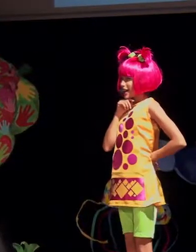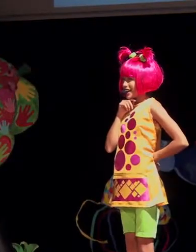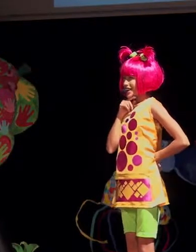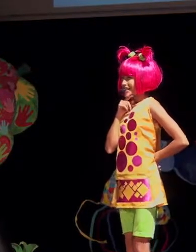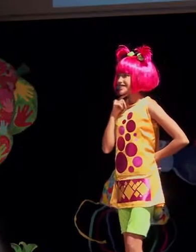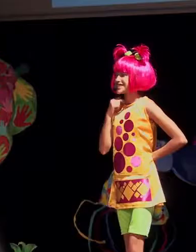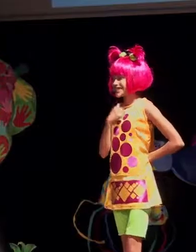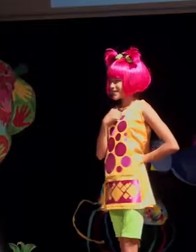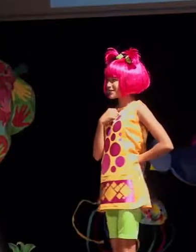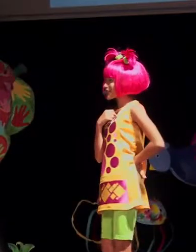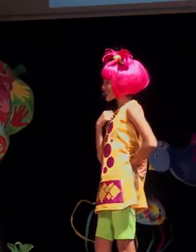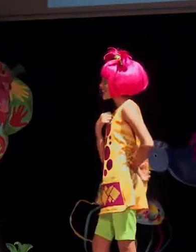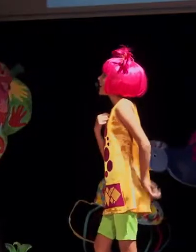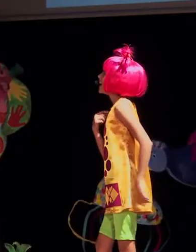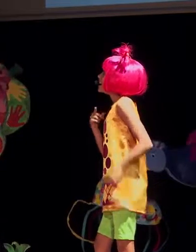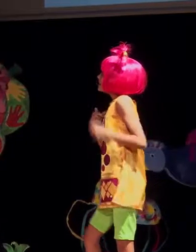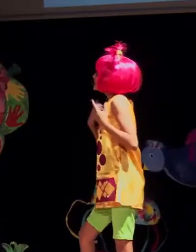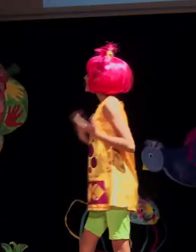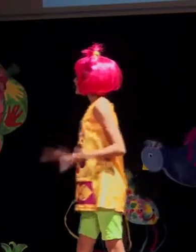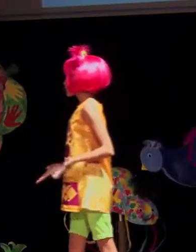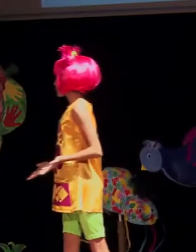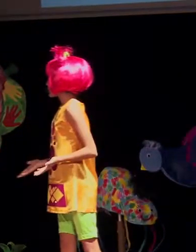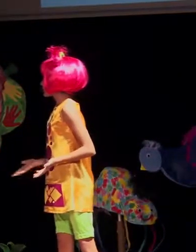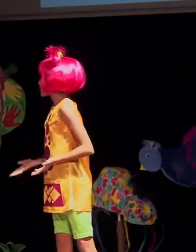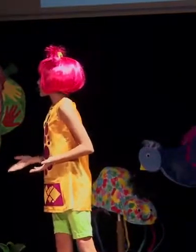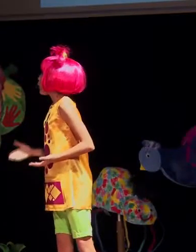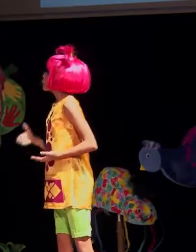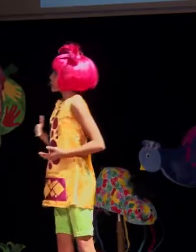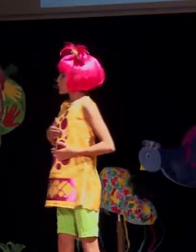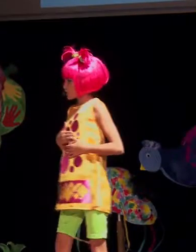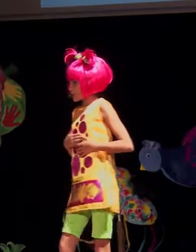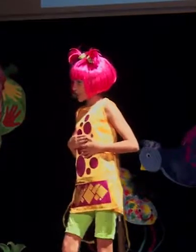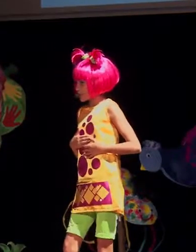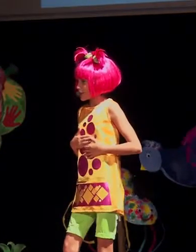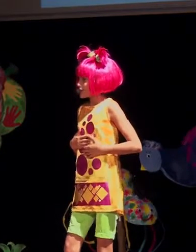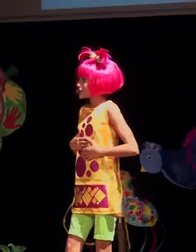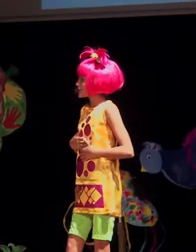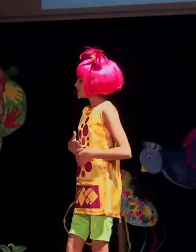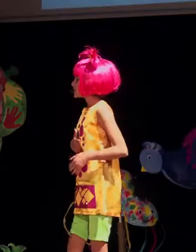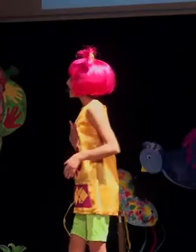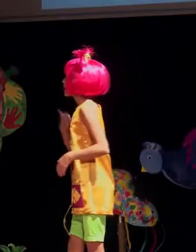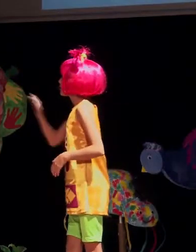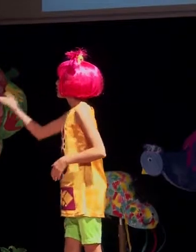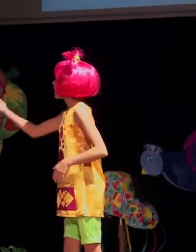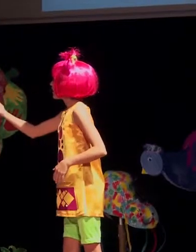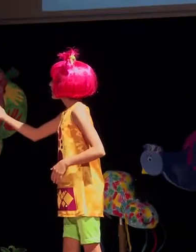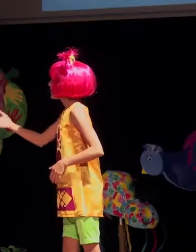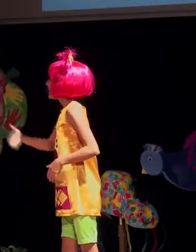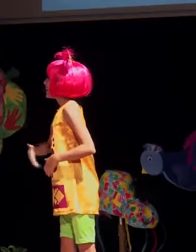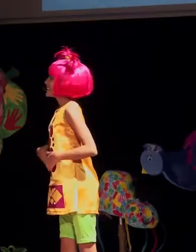Ah, j'ai compris. Si je veux dire je t'aime, je signe comme ça. Et